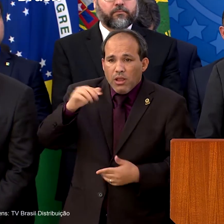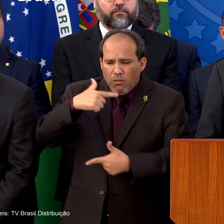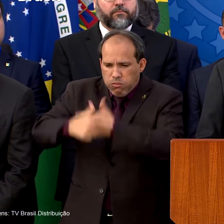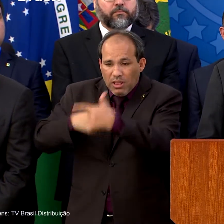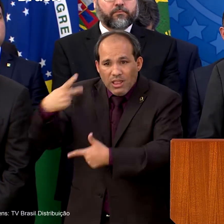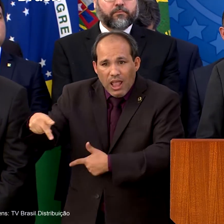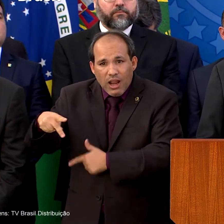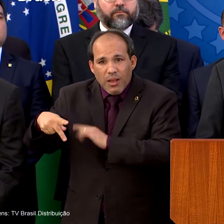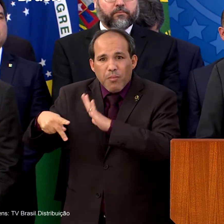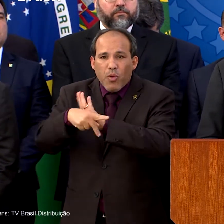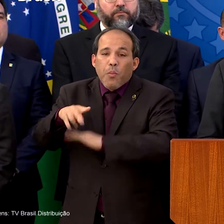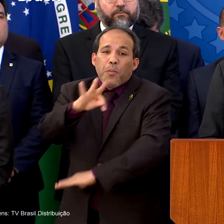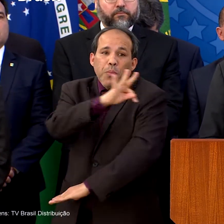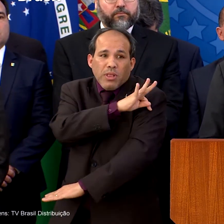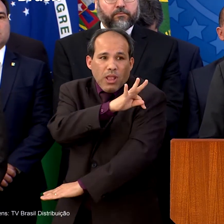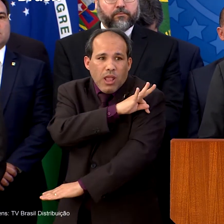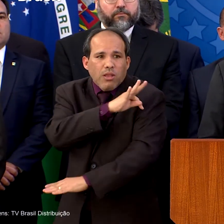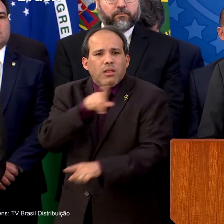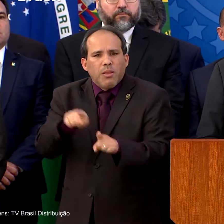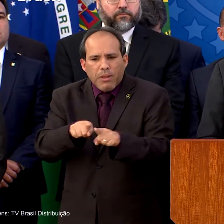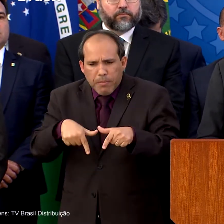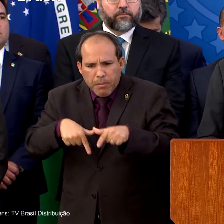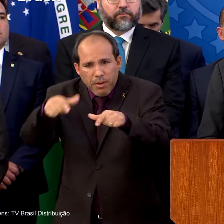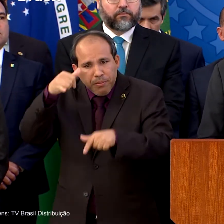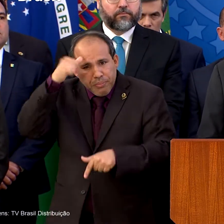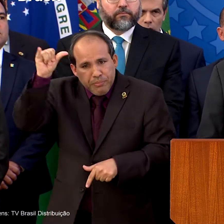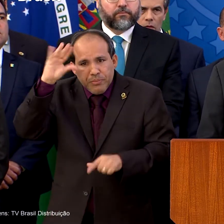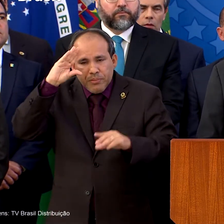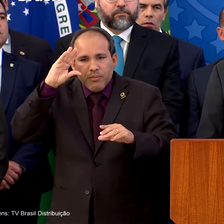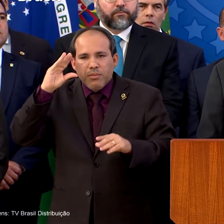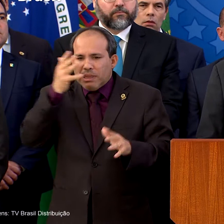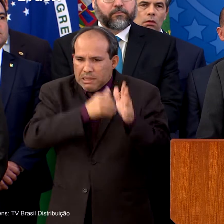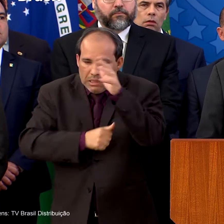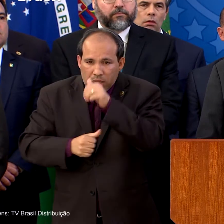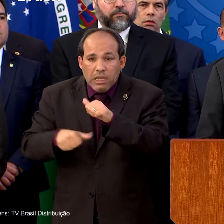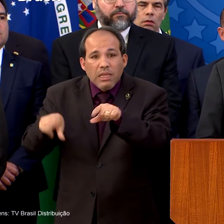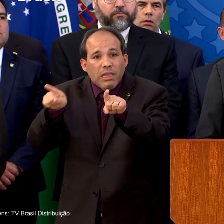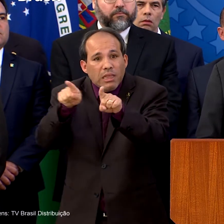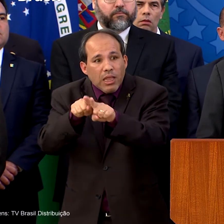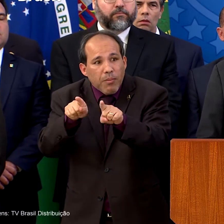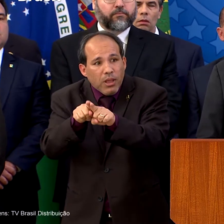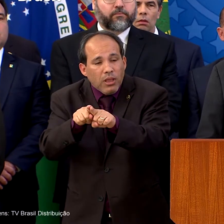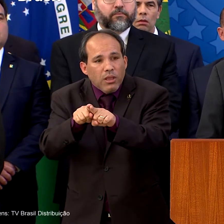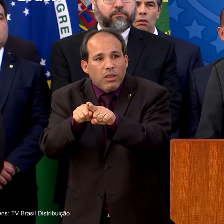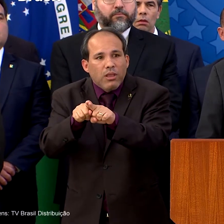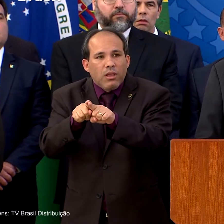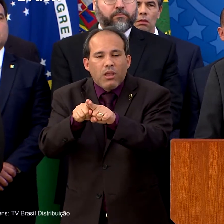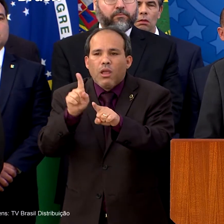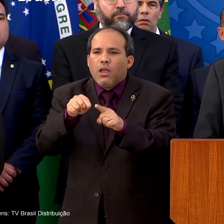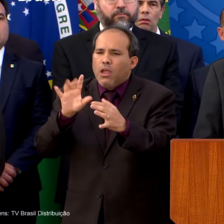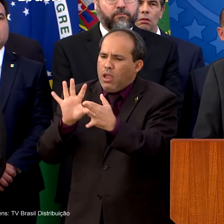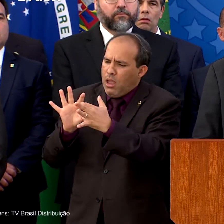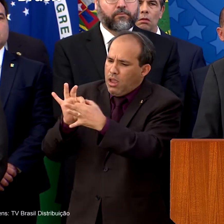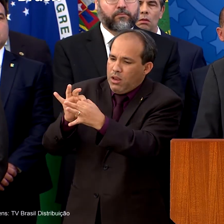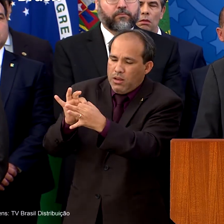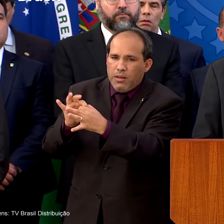seu trabalho técnico preventivo que também o pão elo